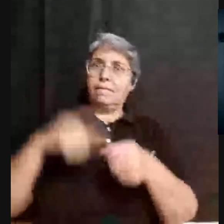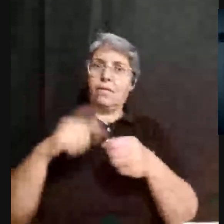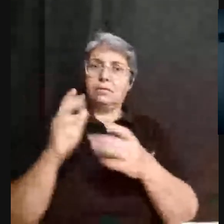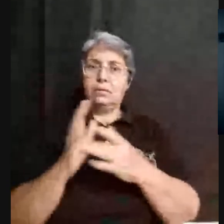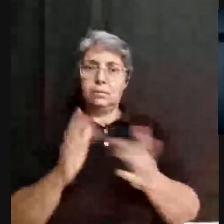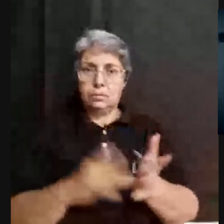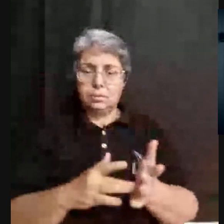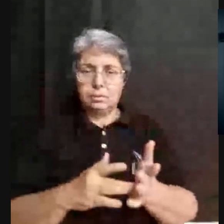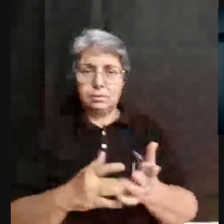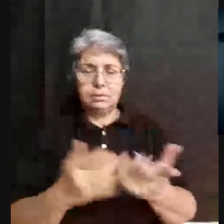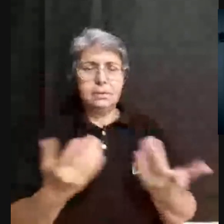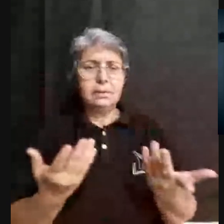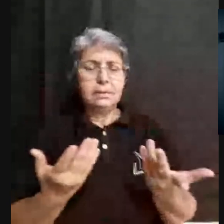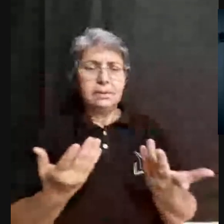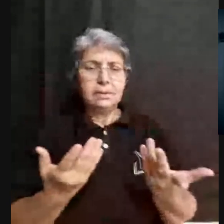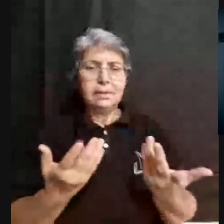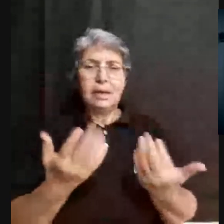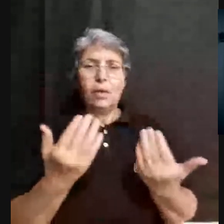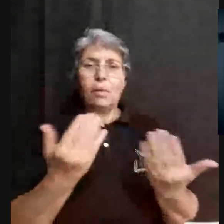sétimo dia façam,